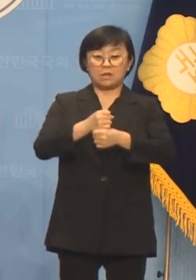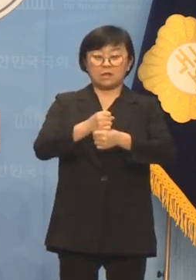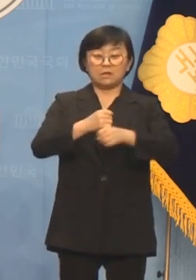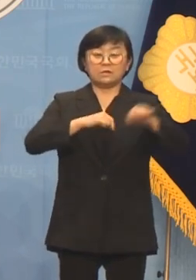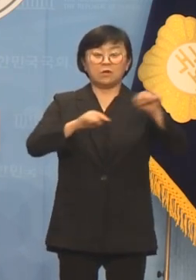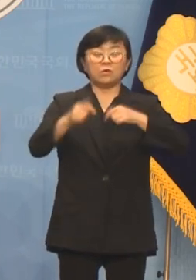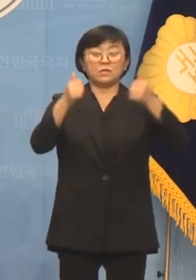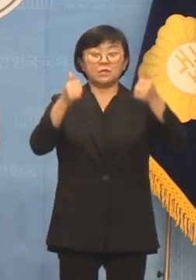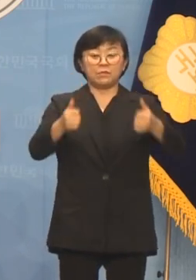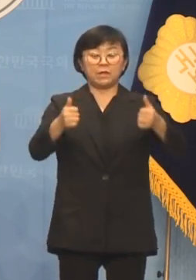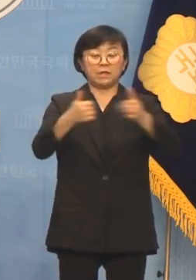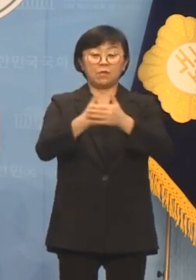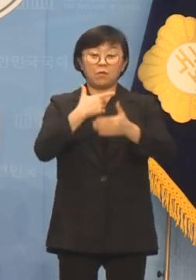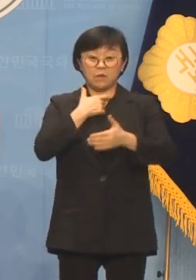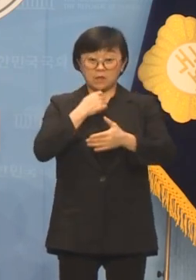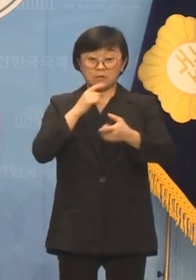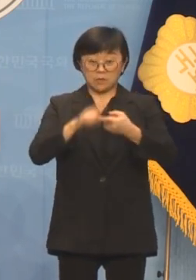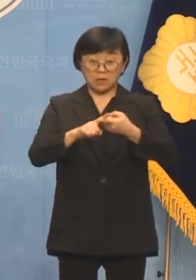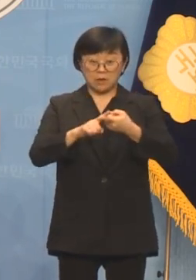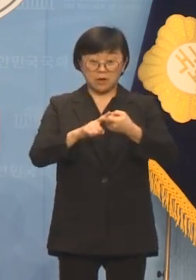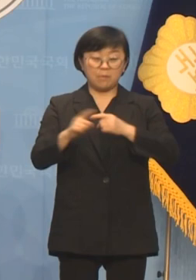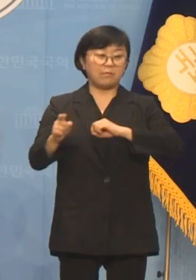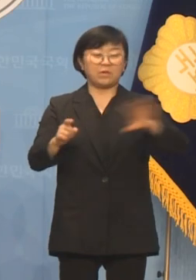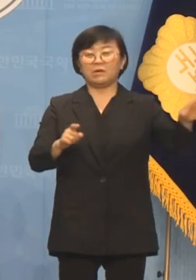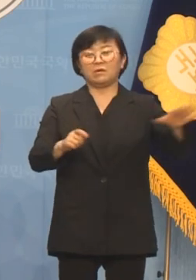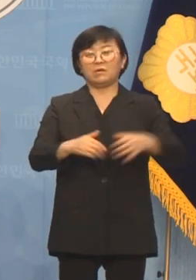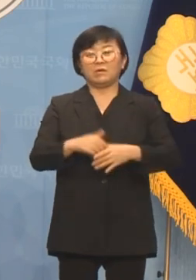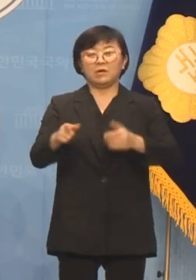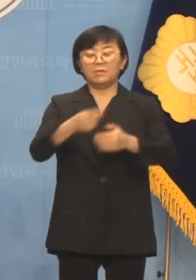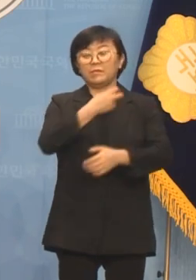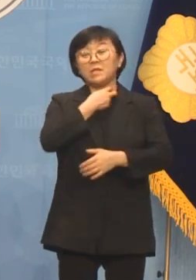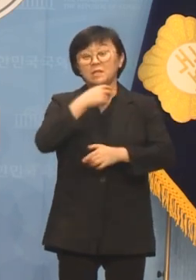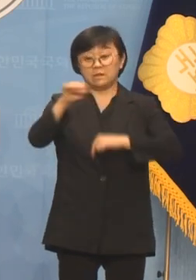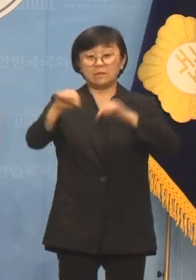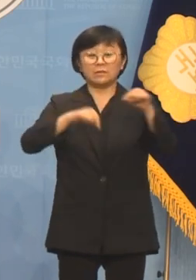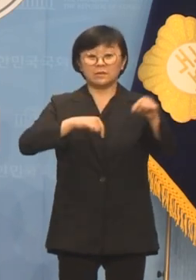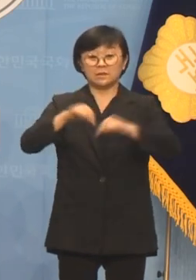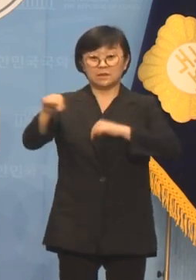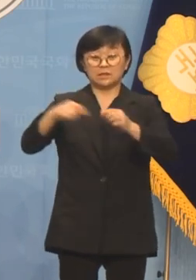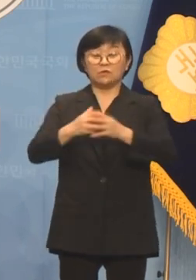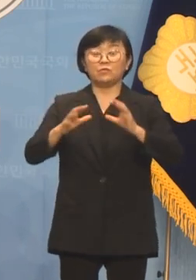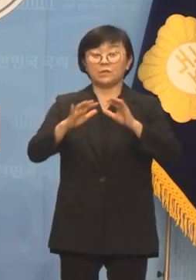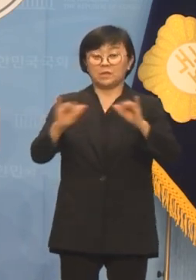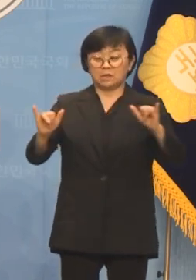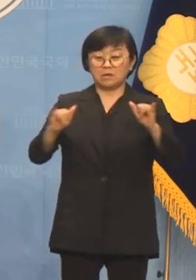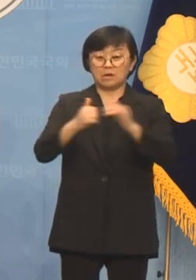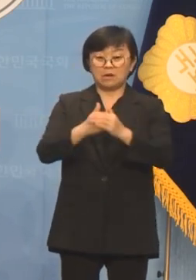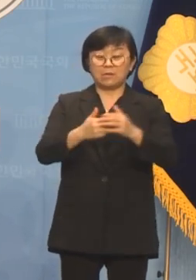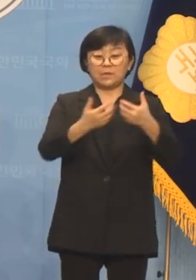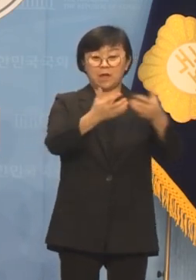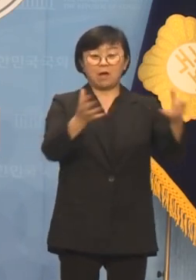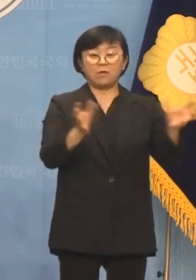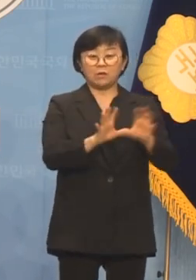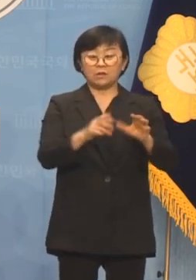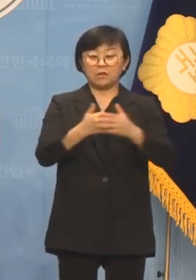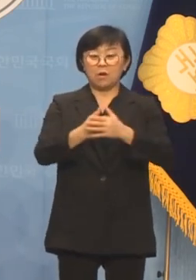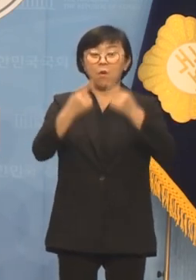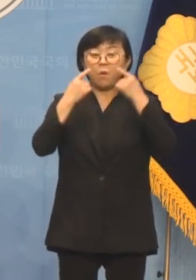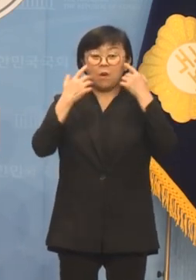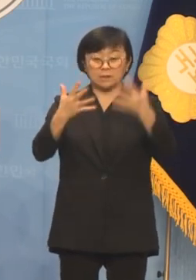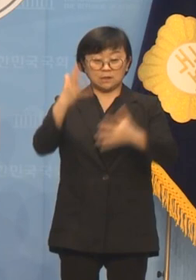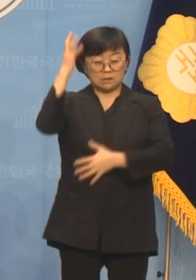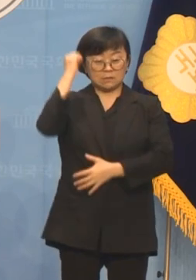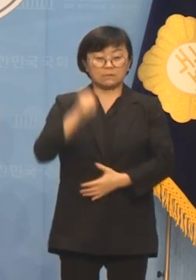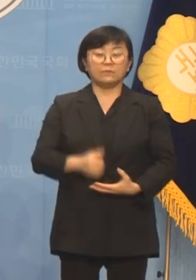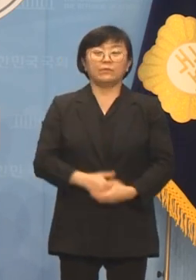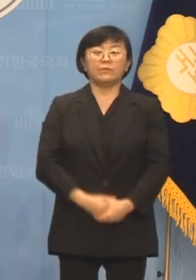정권 심판의 열망을 내팽개친 배신의 정치를 국민과 당원은 똑똑히 기억을 할